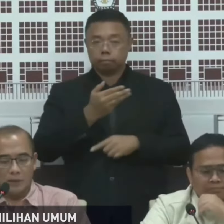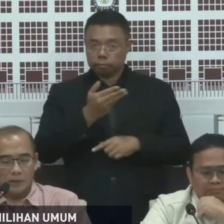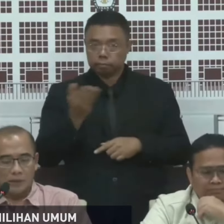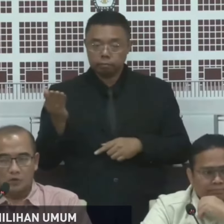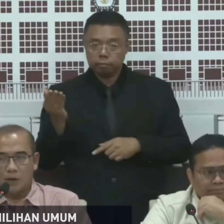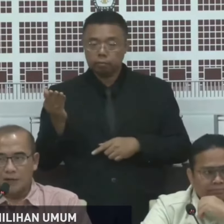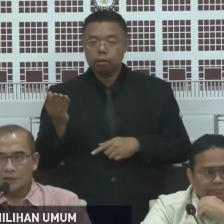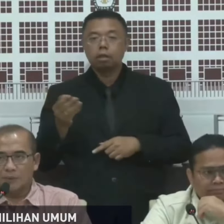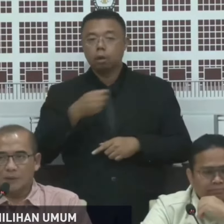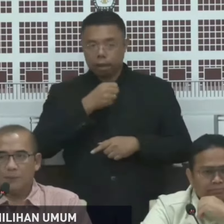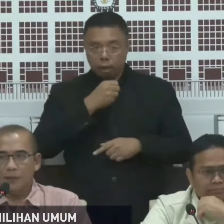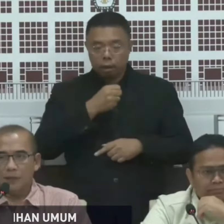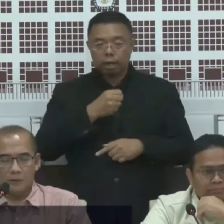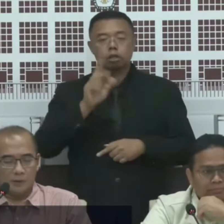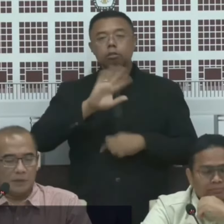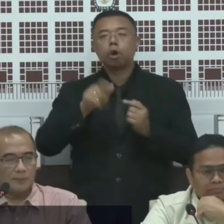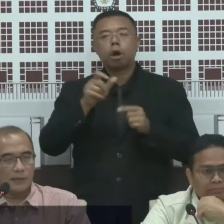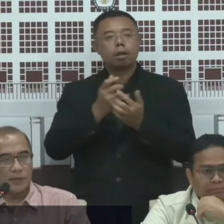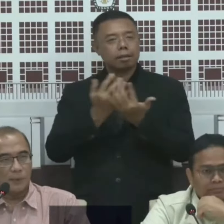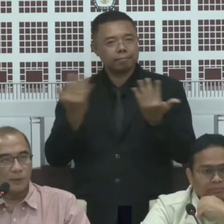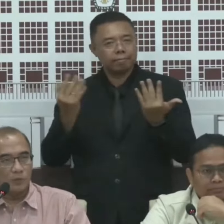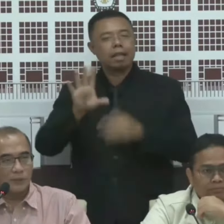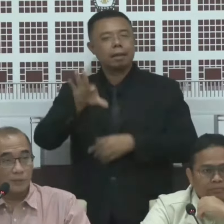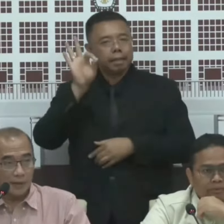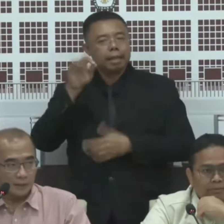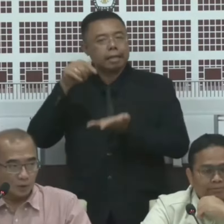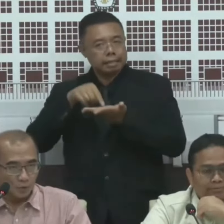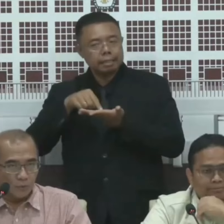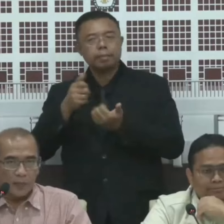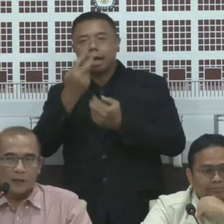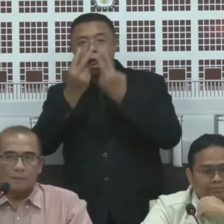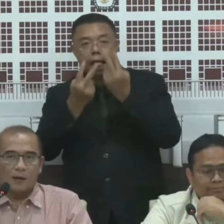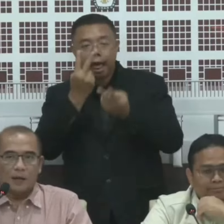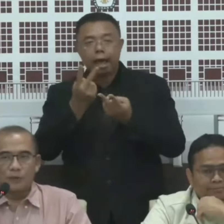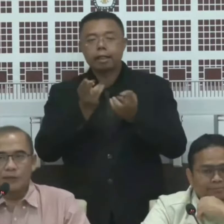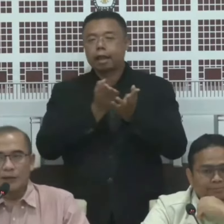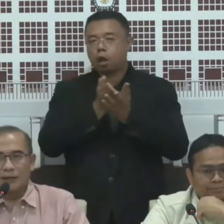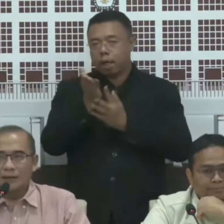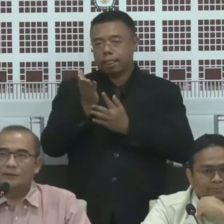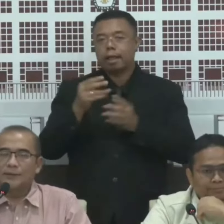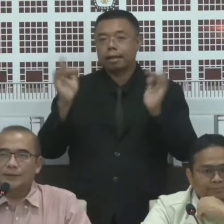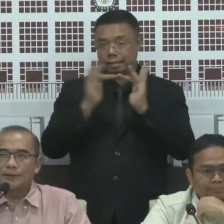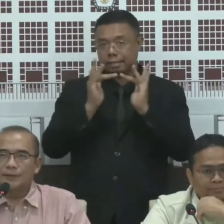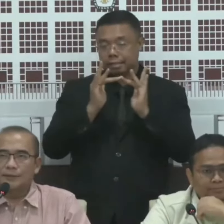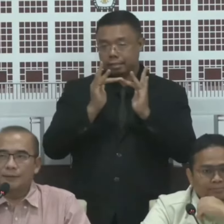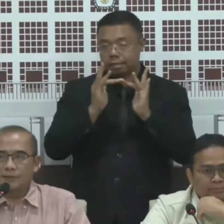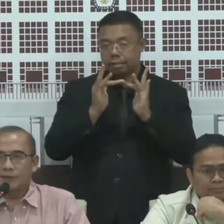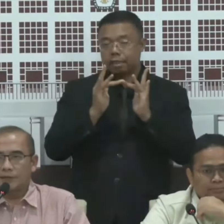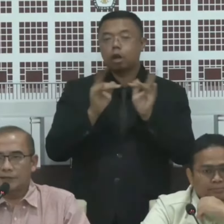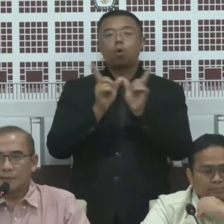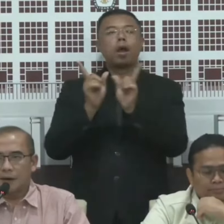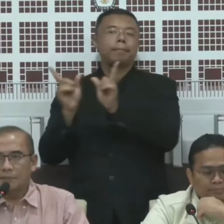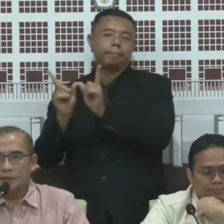teman-teman jurnalis, para pemilih, para peserta pemilu bisa mengakses itu melalui link